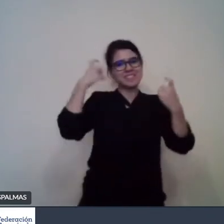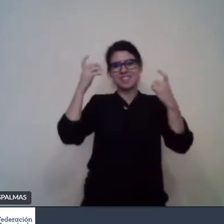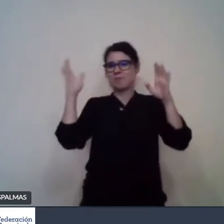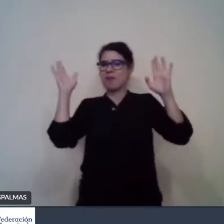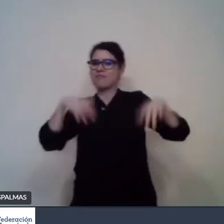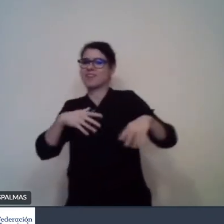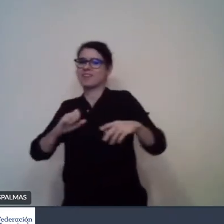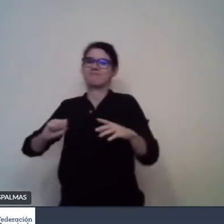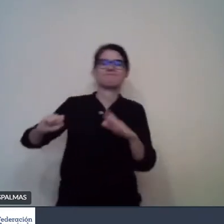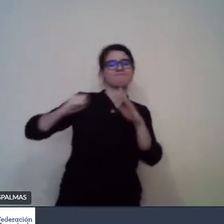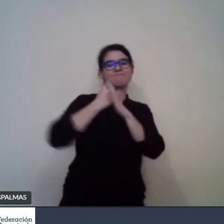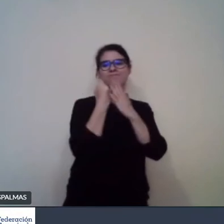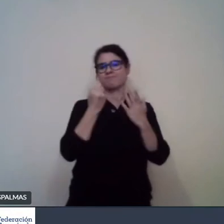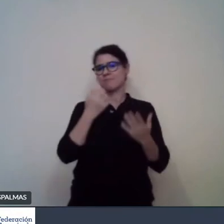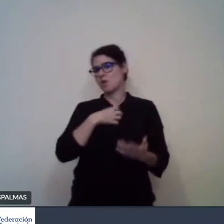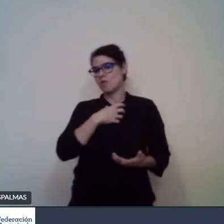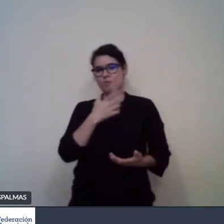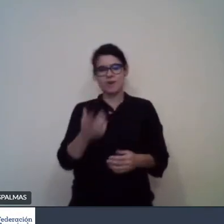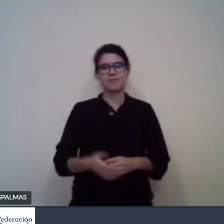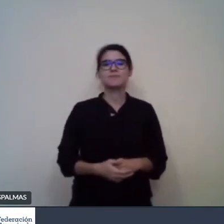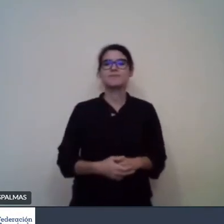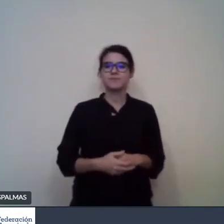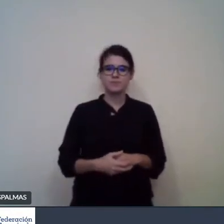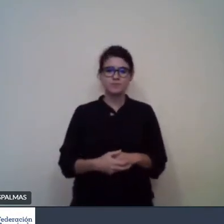detener la penetración.